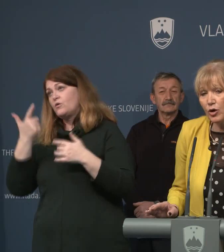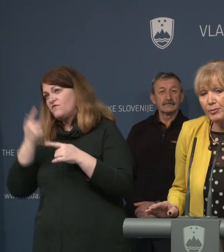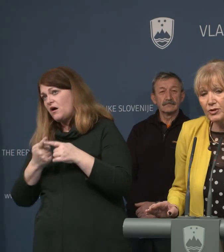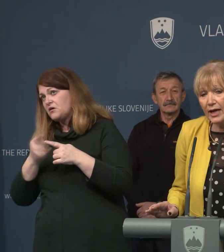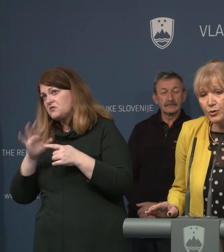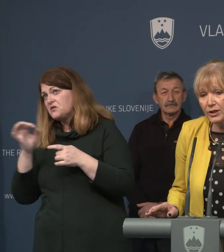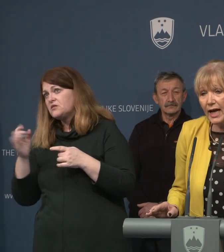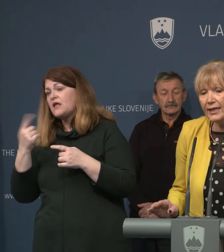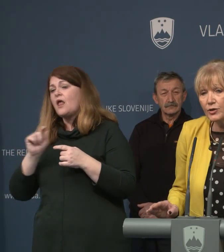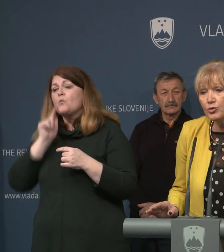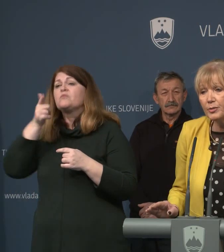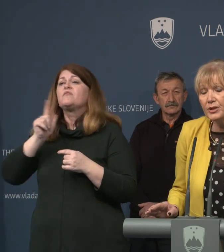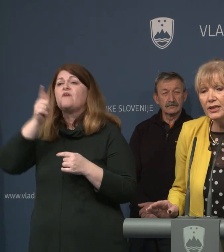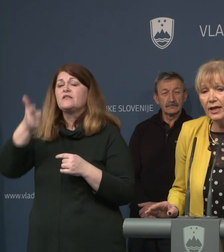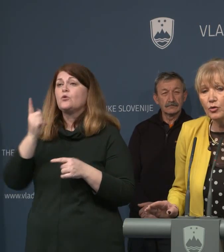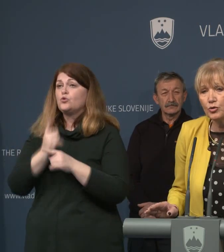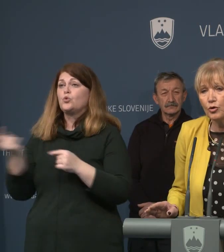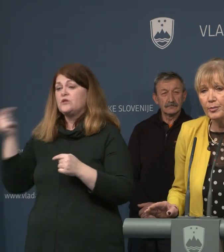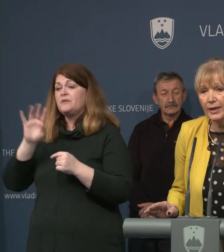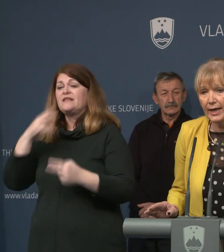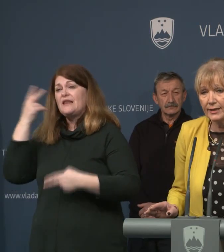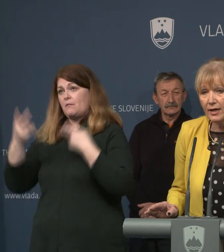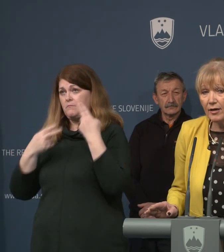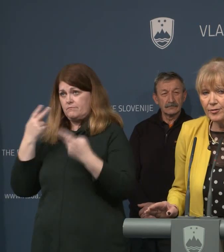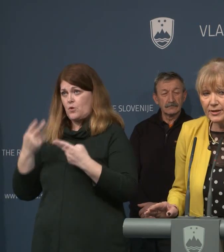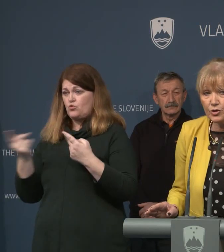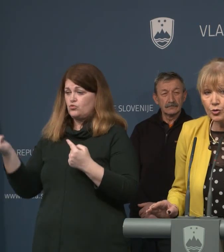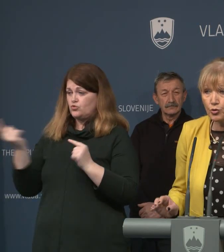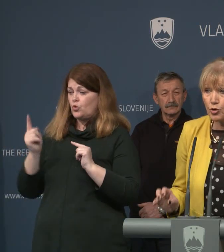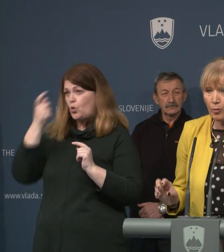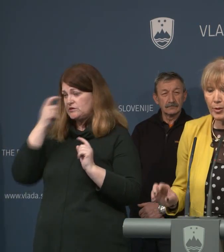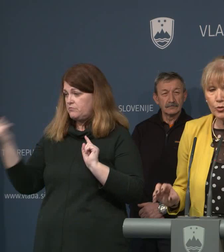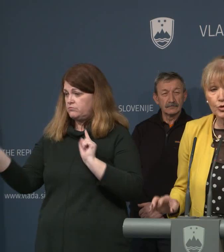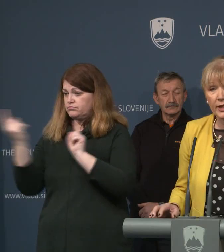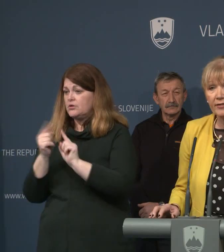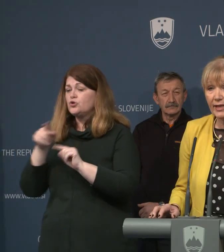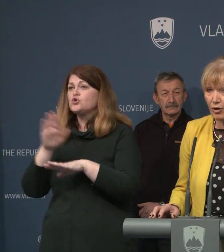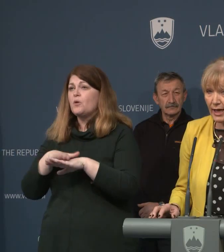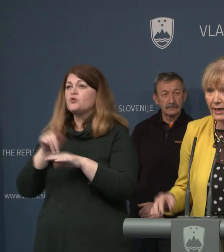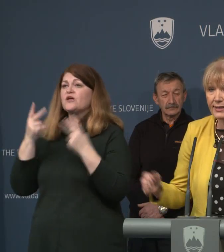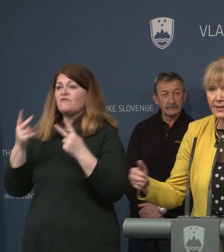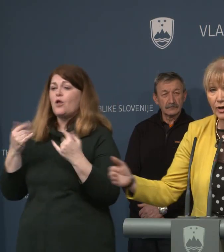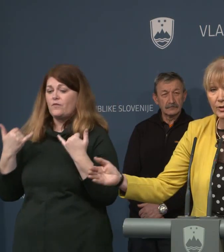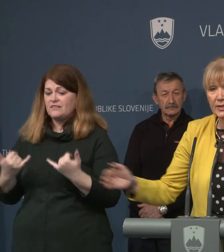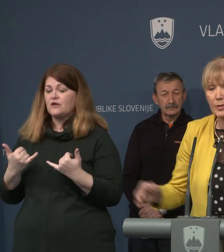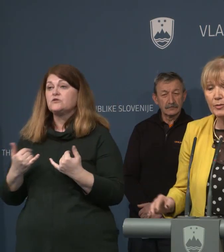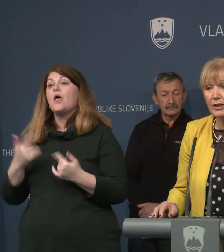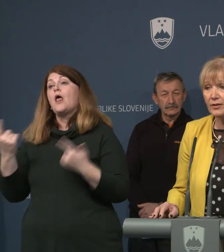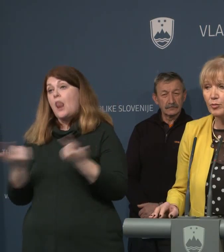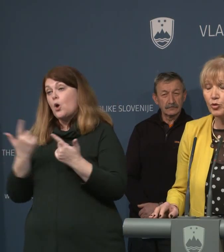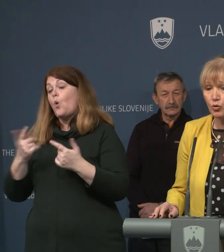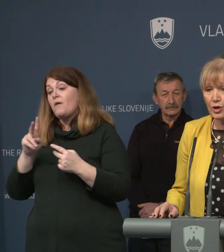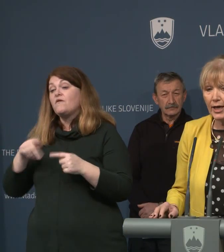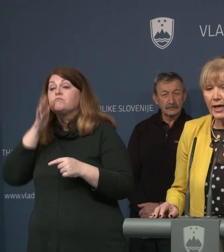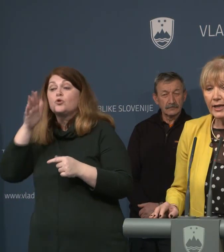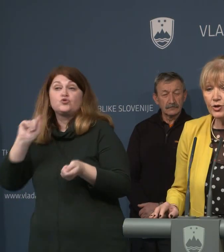enkrat dnevno ali po vsak drugi dan in tudi pride na kontrolni pregled. Fizično. To so priporočila, ki veljajo danes, znajo pa se spreminjati